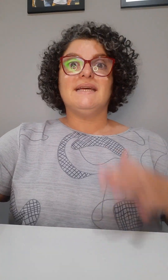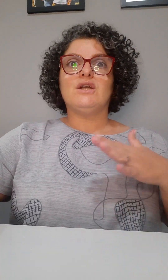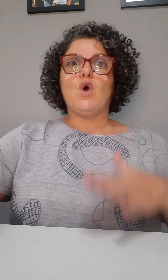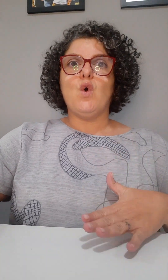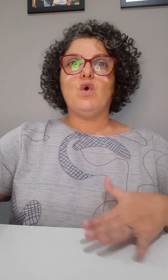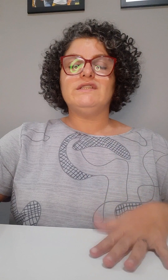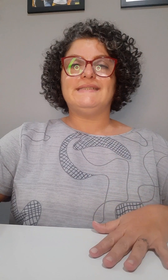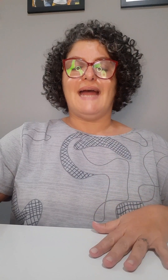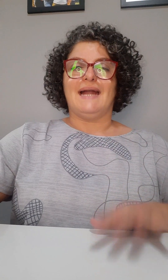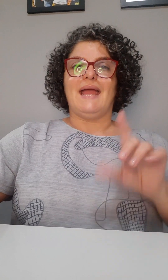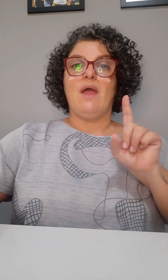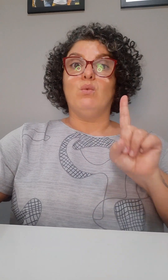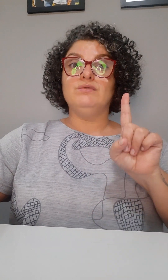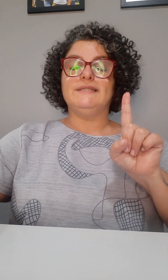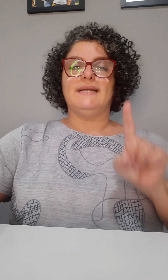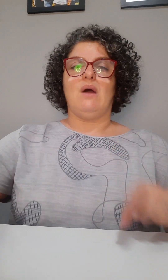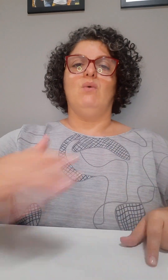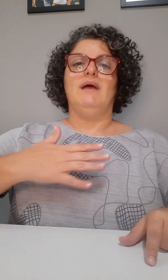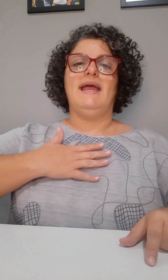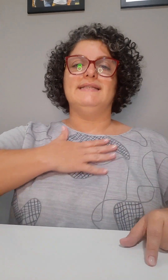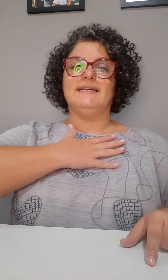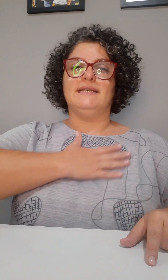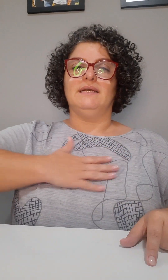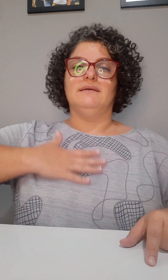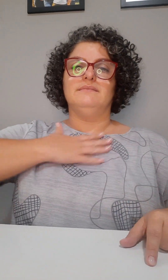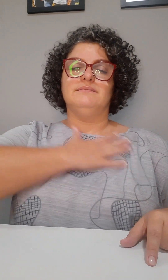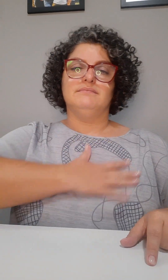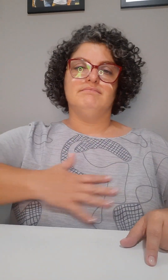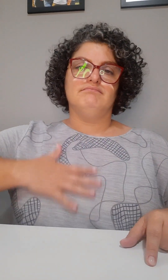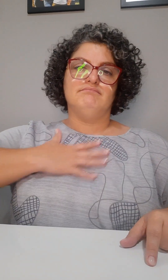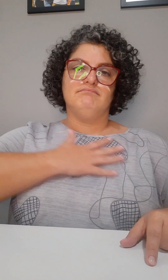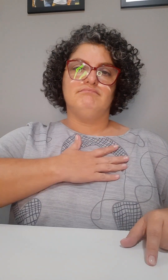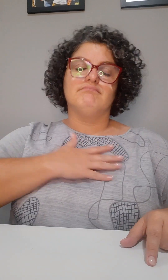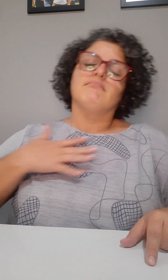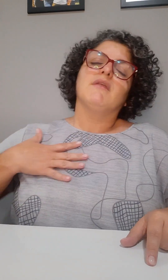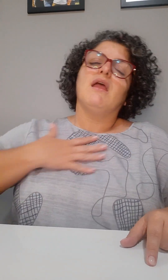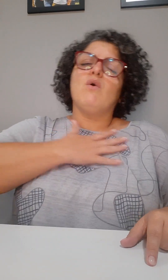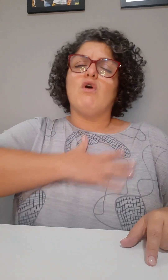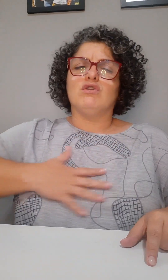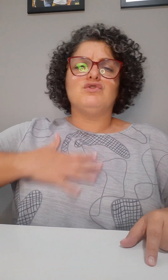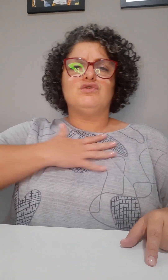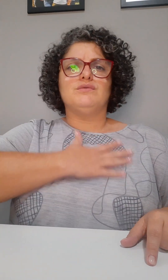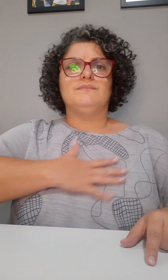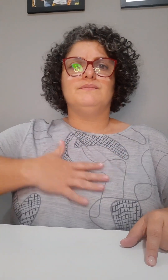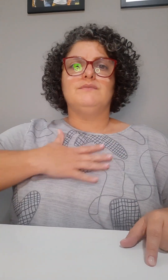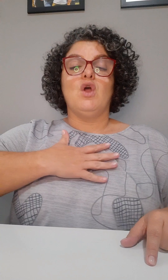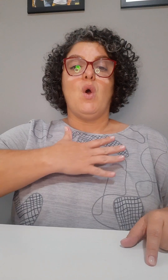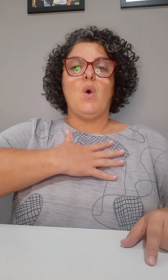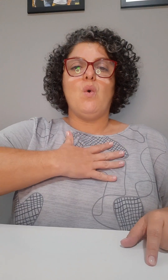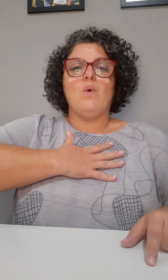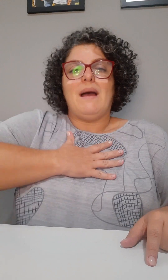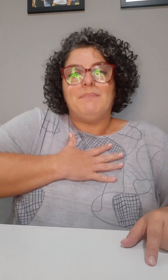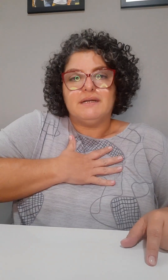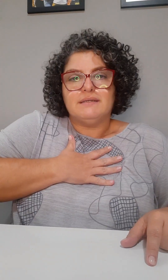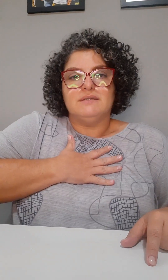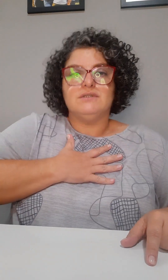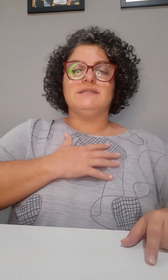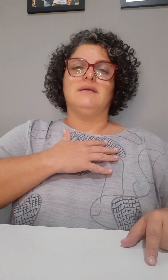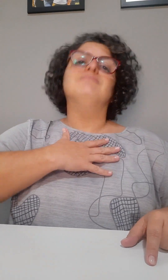Prazer ou gostar é um sinal. É esse aqui. Eu gosto. Ou apertando assim.